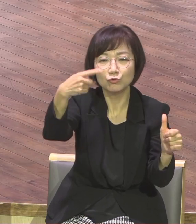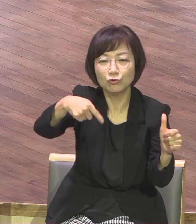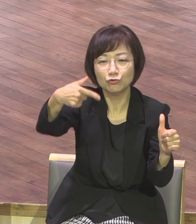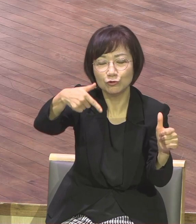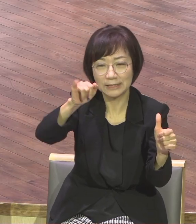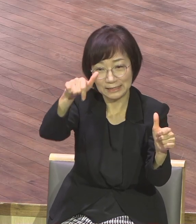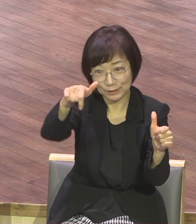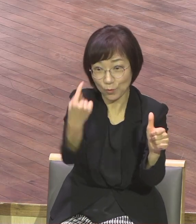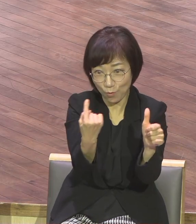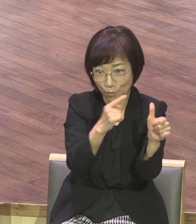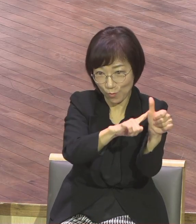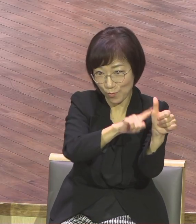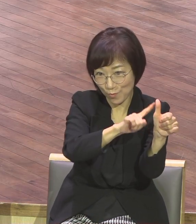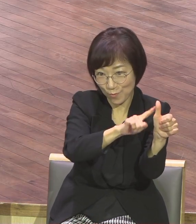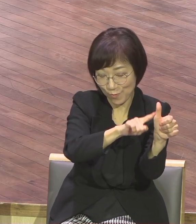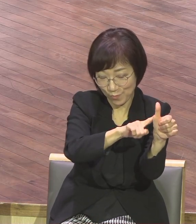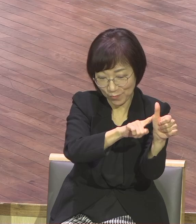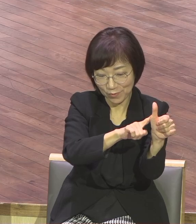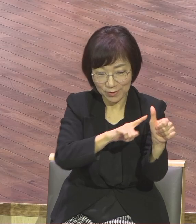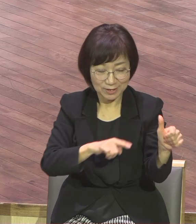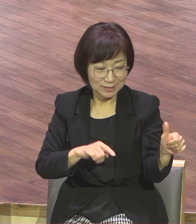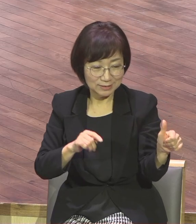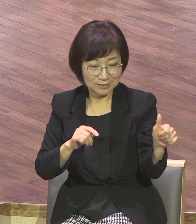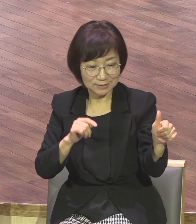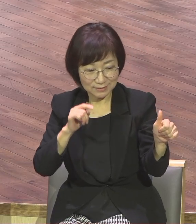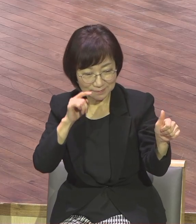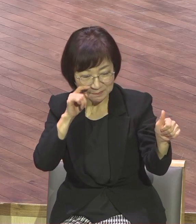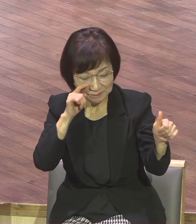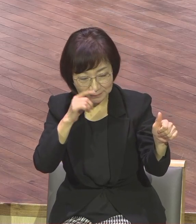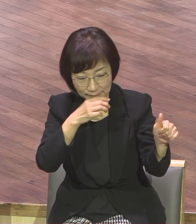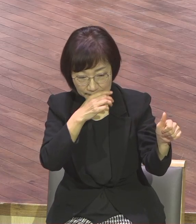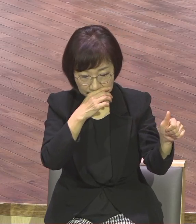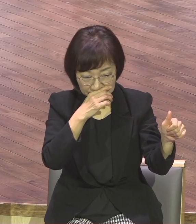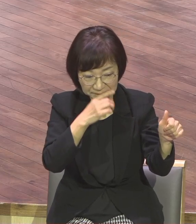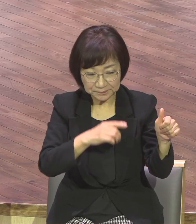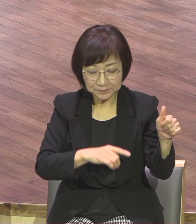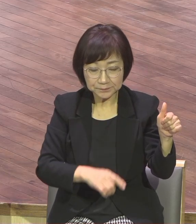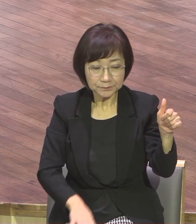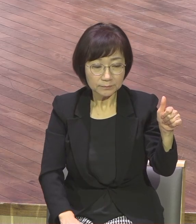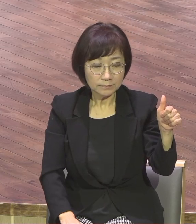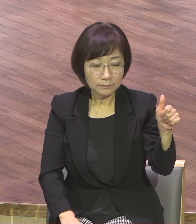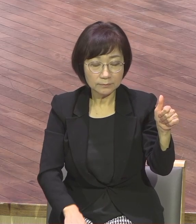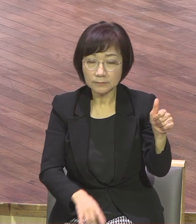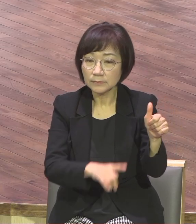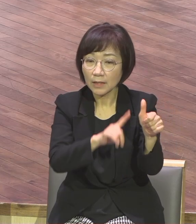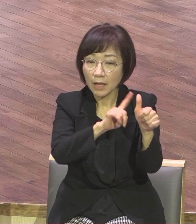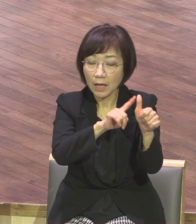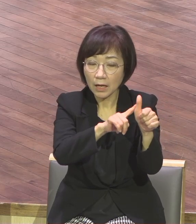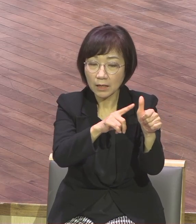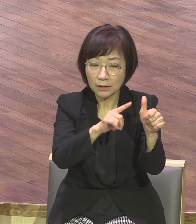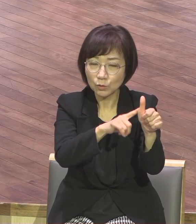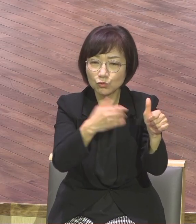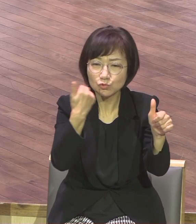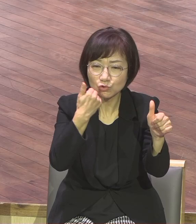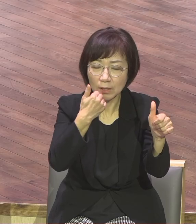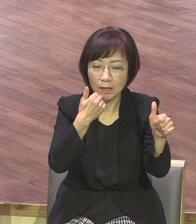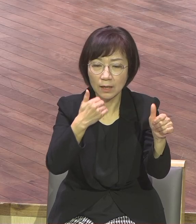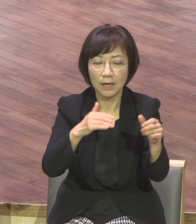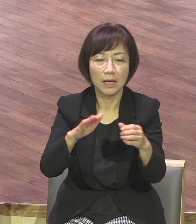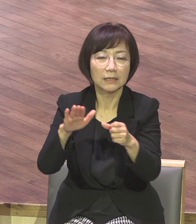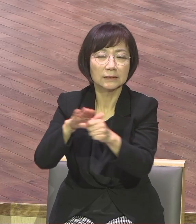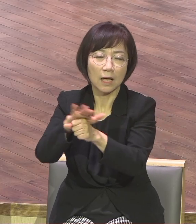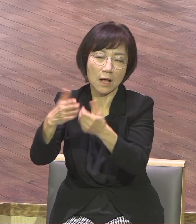오늘 본문 보면요, 바울이 두기고에 대해서 두 가지 중요한 언급하고 있습니다. 하나는 그가 사랑받는